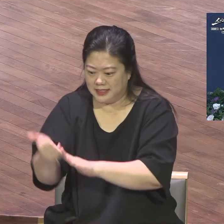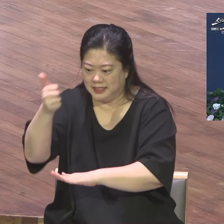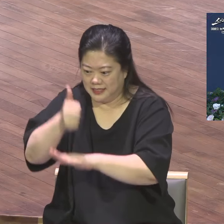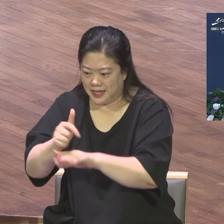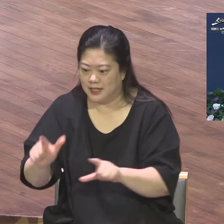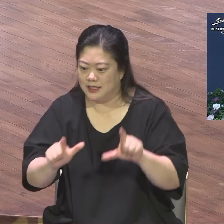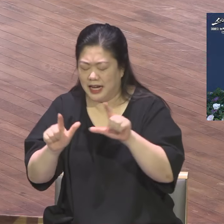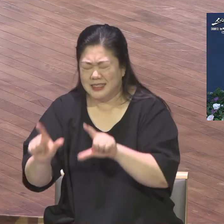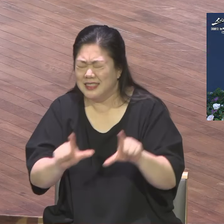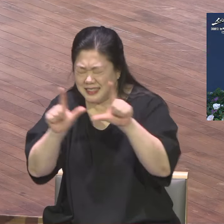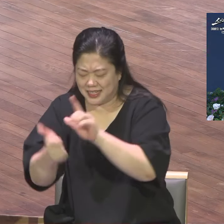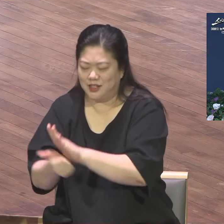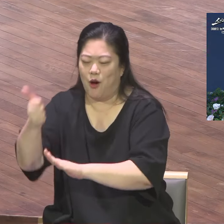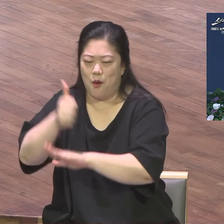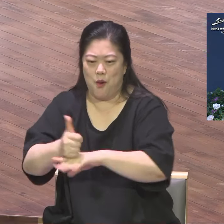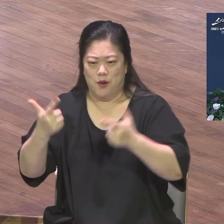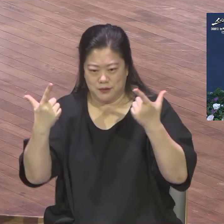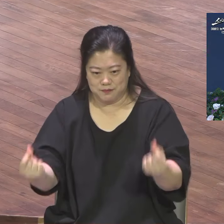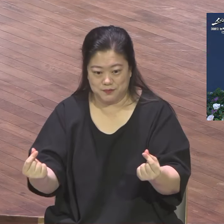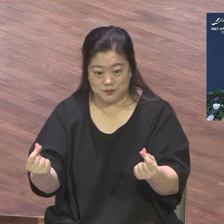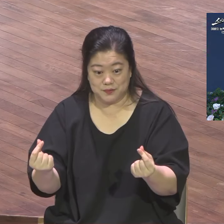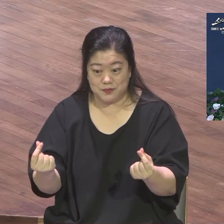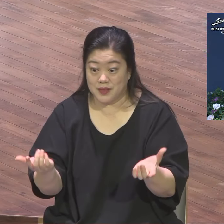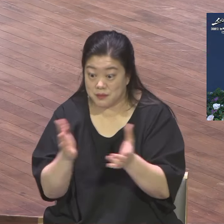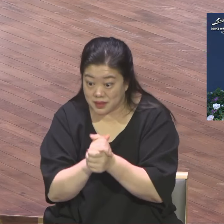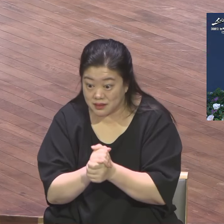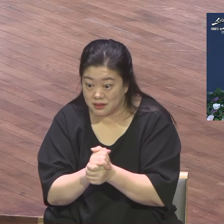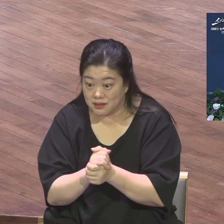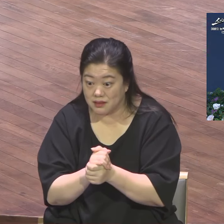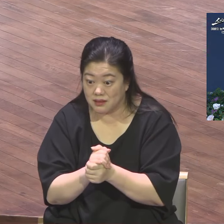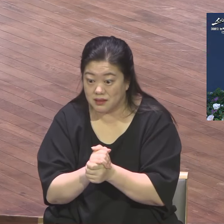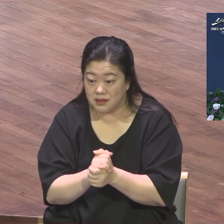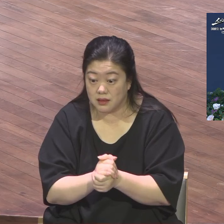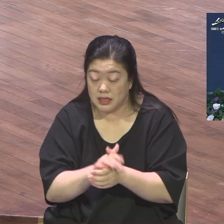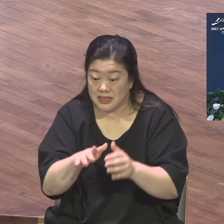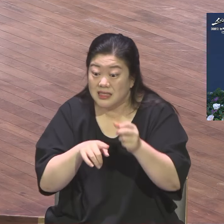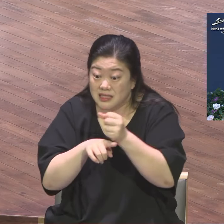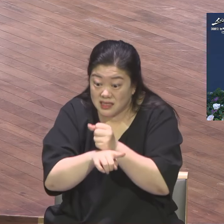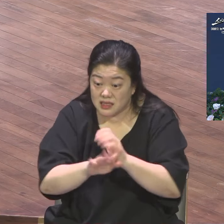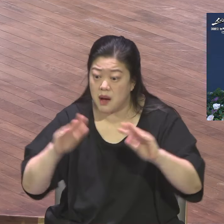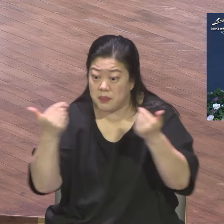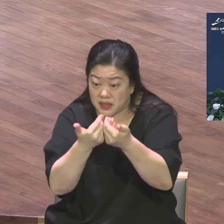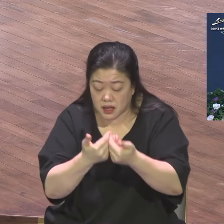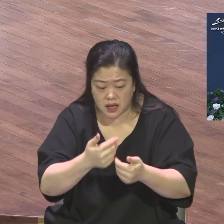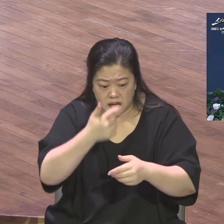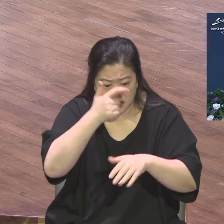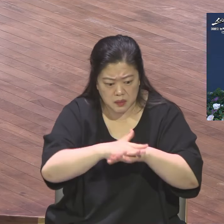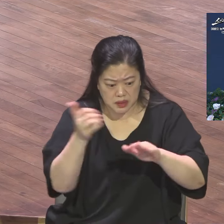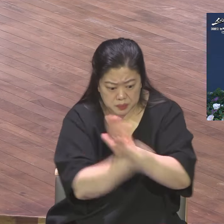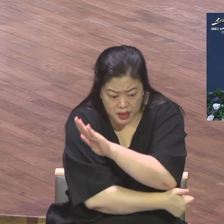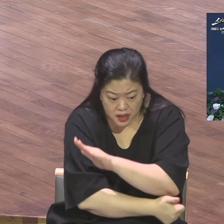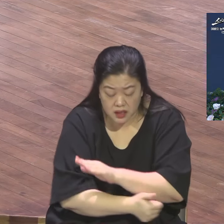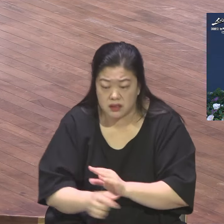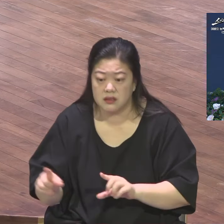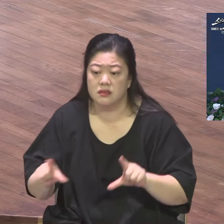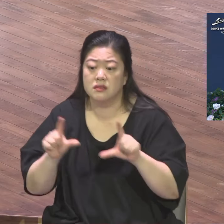반대는 여러분 아시잖아요. 예배 실패는 인생 실패예요. 예배 시간에 언약